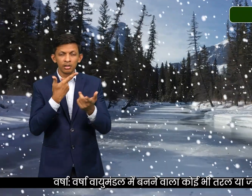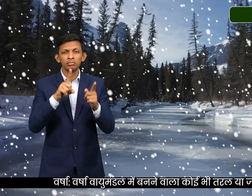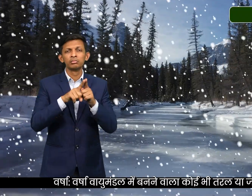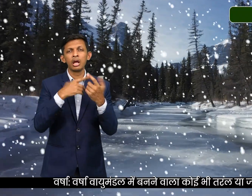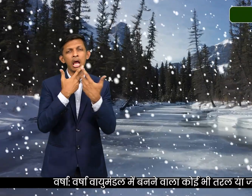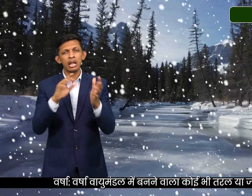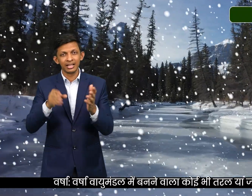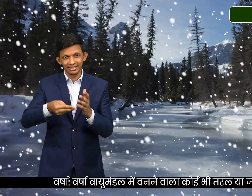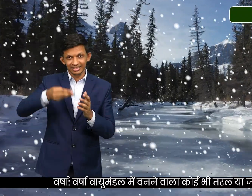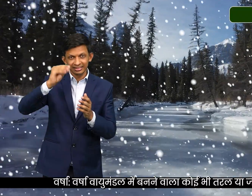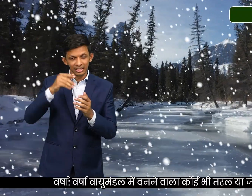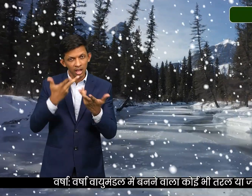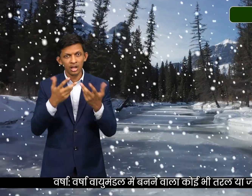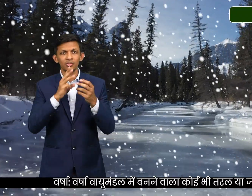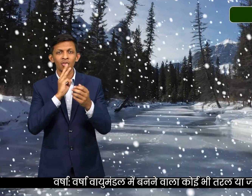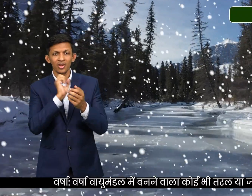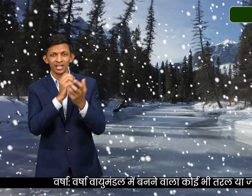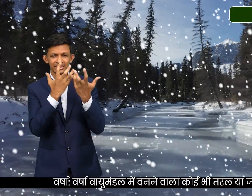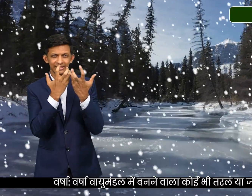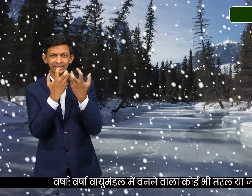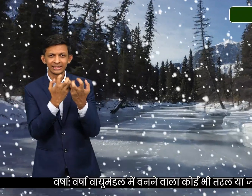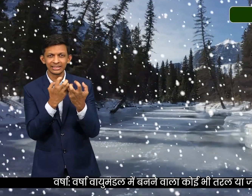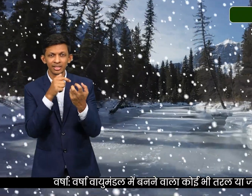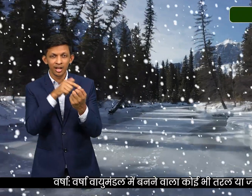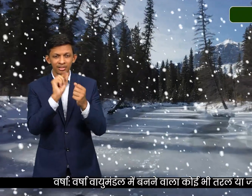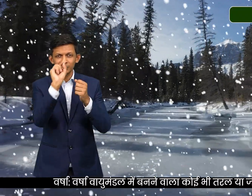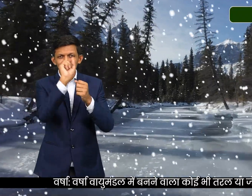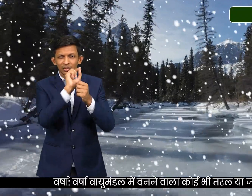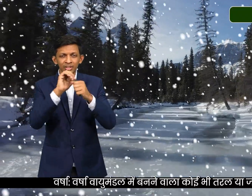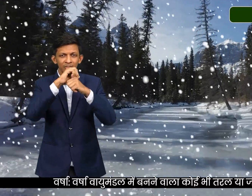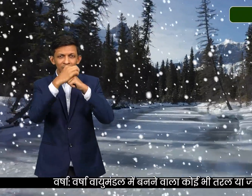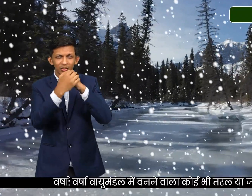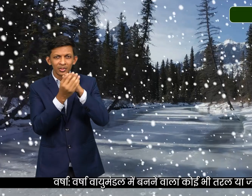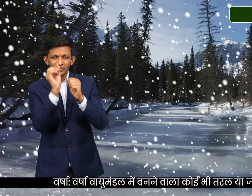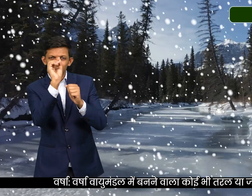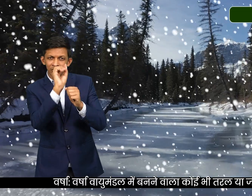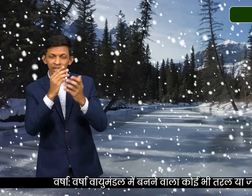वर्षा वायुमंडल में बनने वाला कोई भी तरल या जमा हुआ पानी है